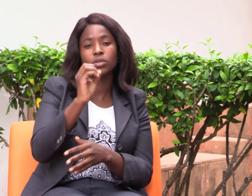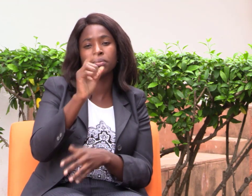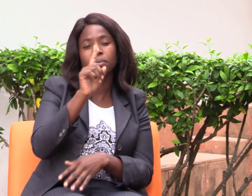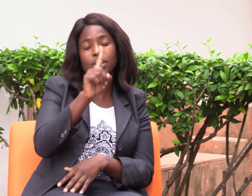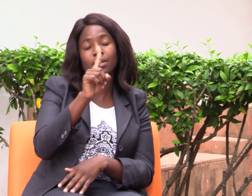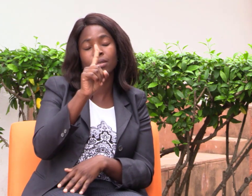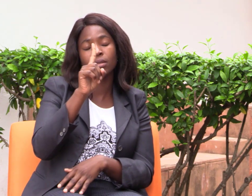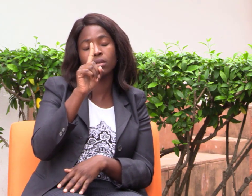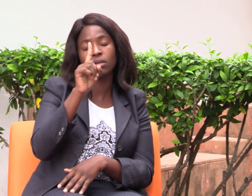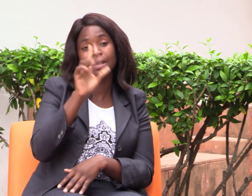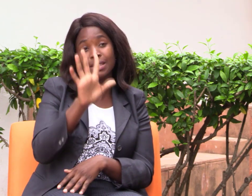em